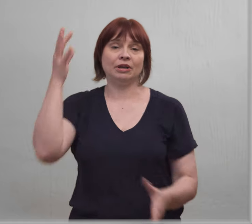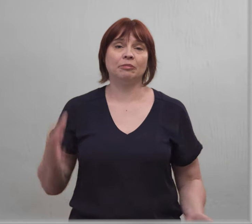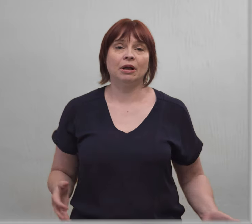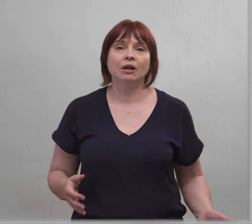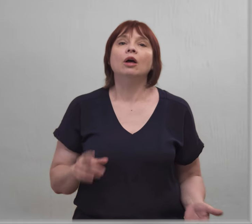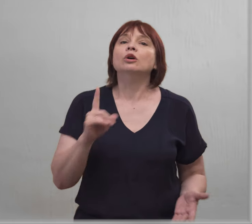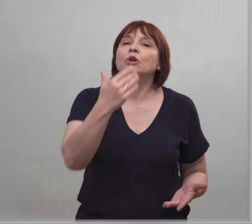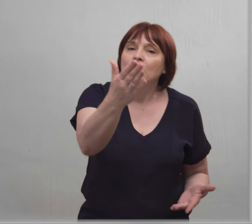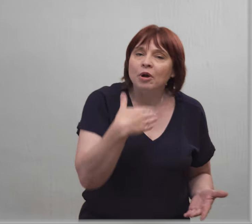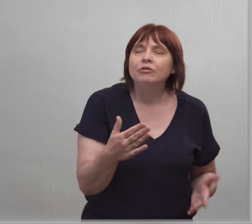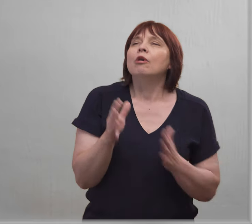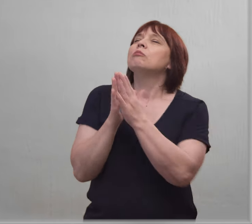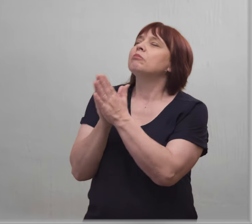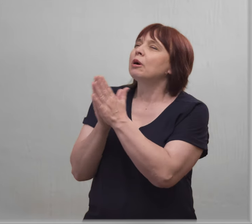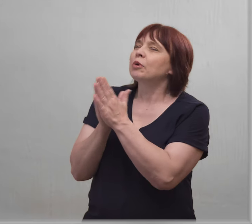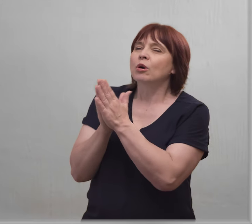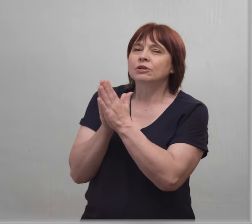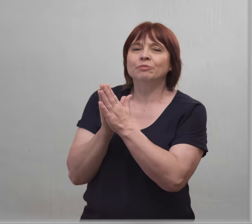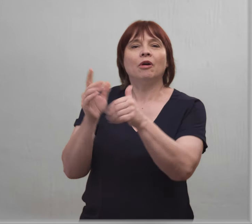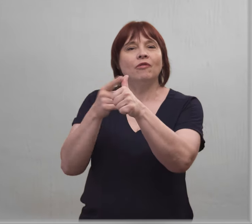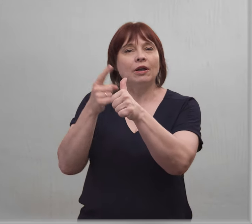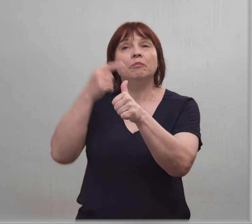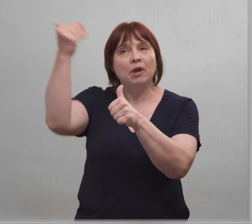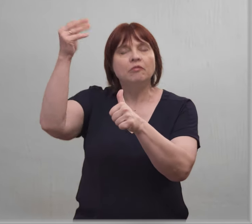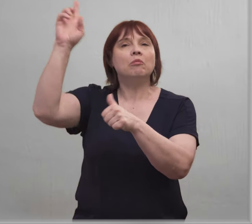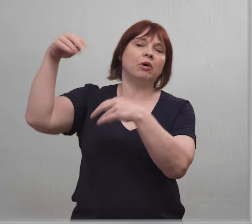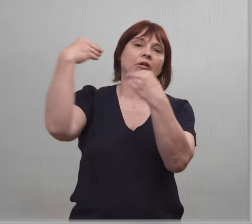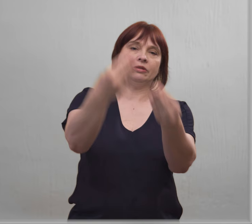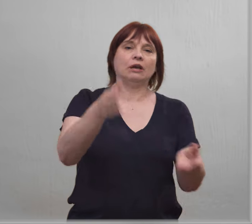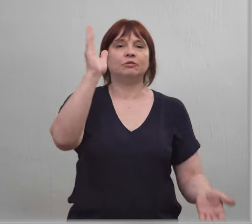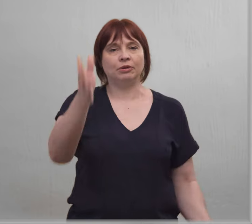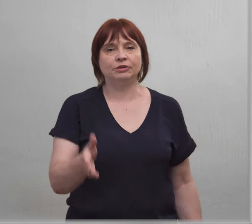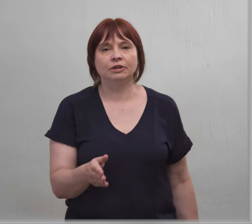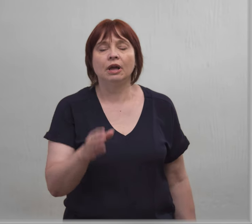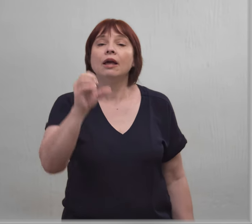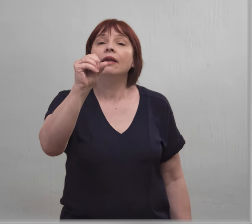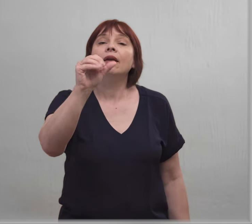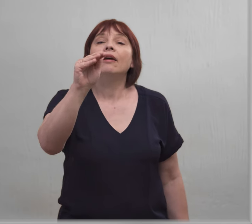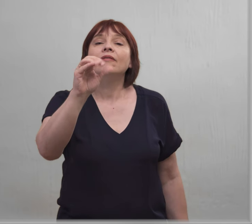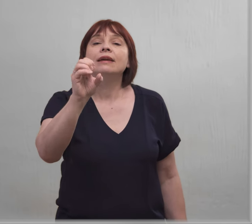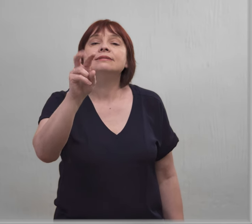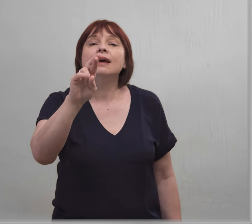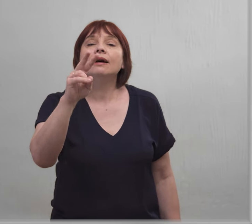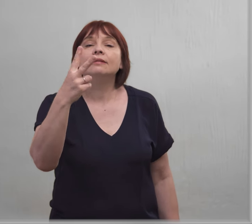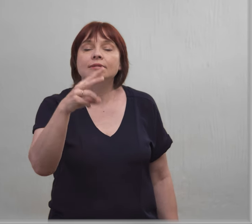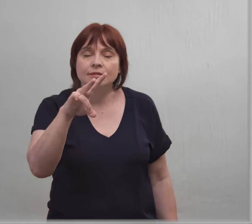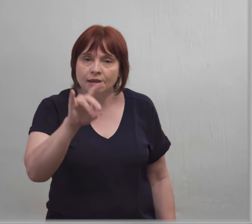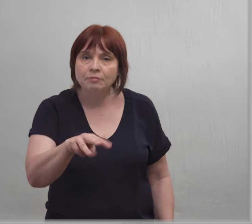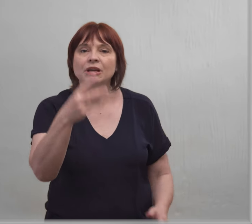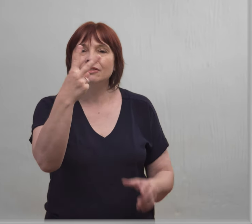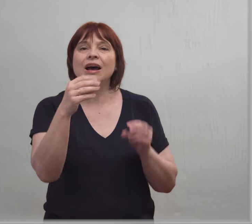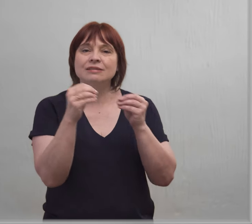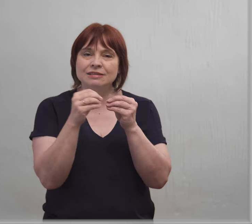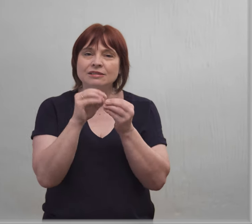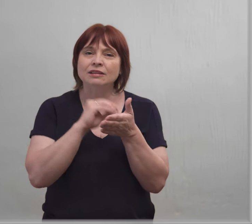Он дал вам. Также Слово Божье говорит Ефесянам 2:10, ибо мы Его творение, созданы во